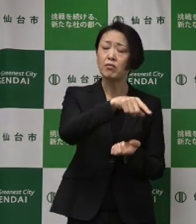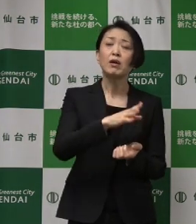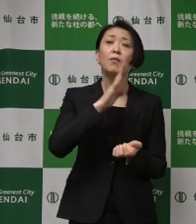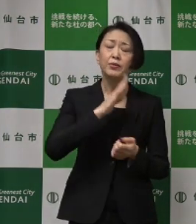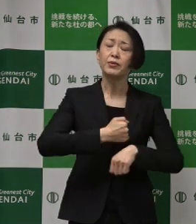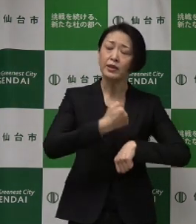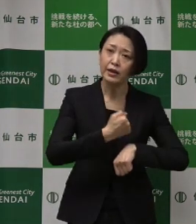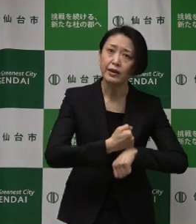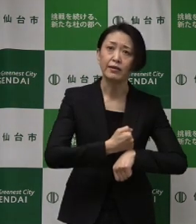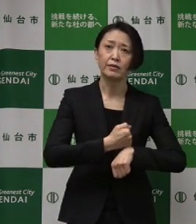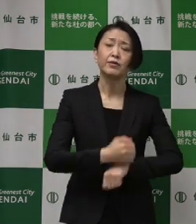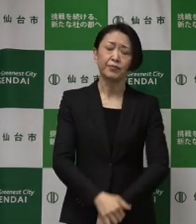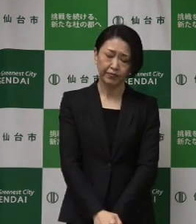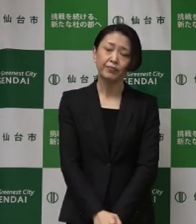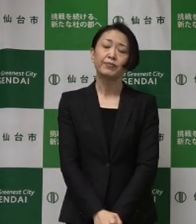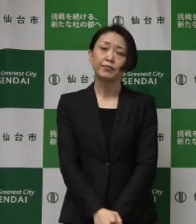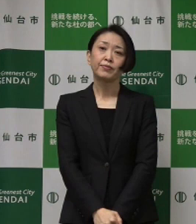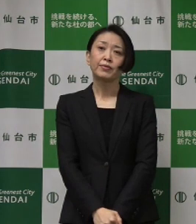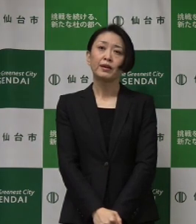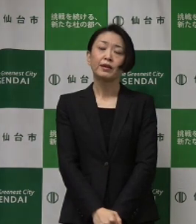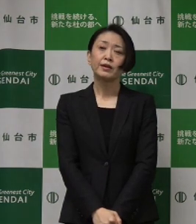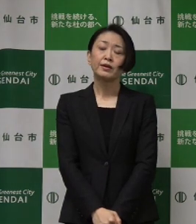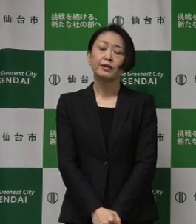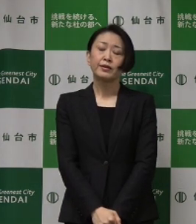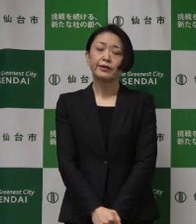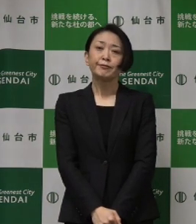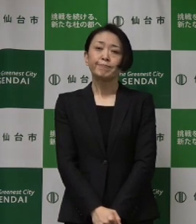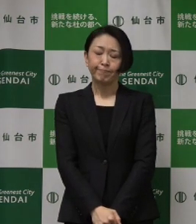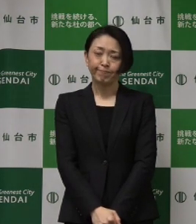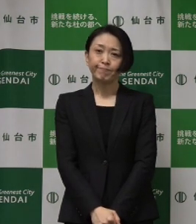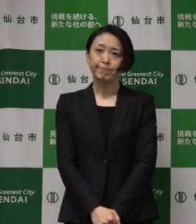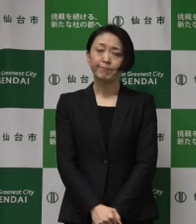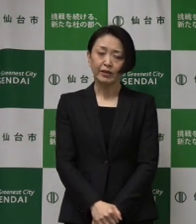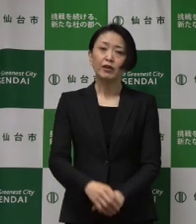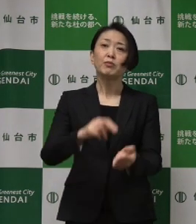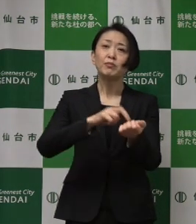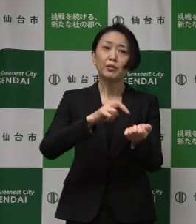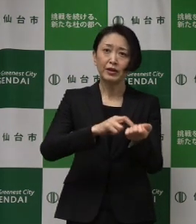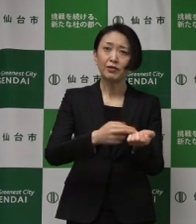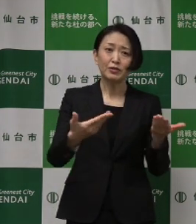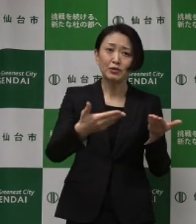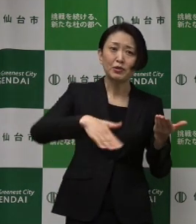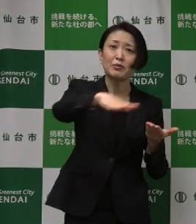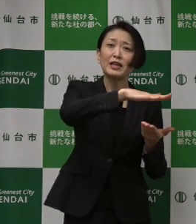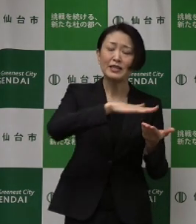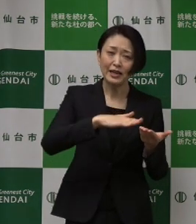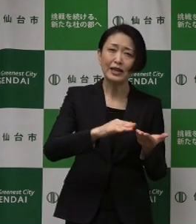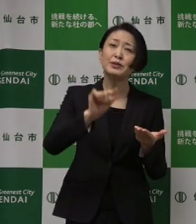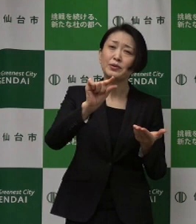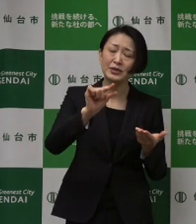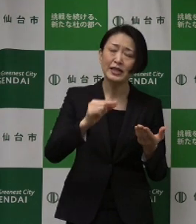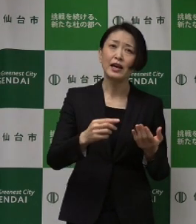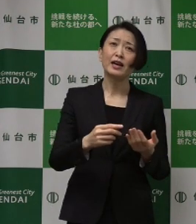しいというふうに思っております。少しでも余裕ができること、その段階までやはり下